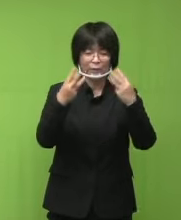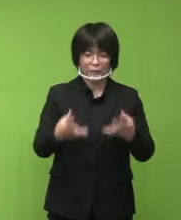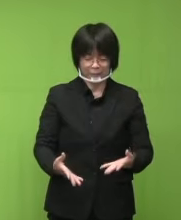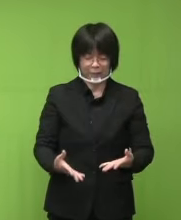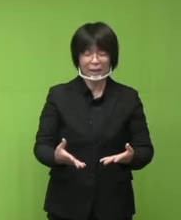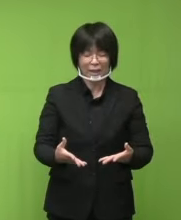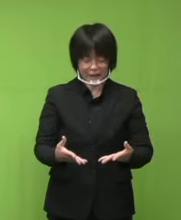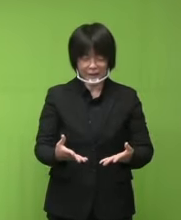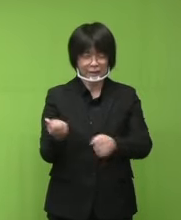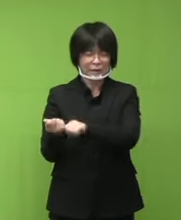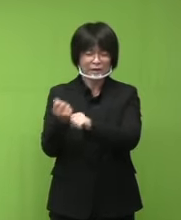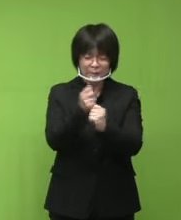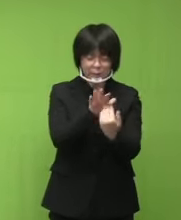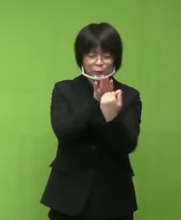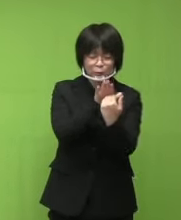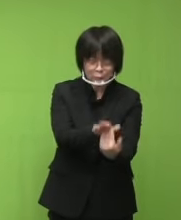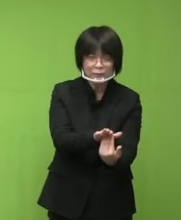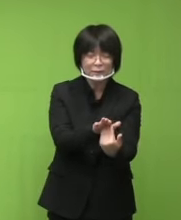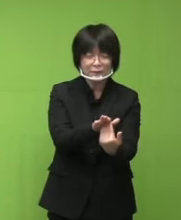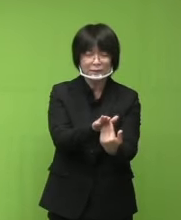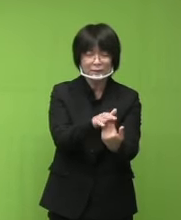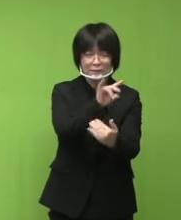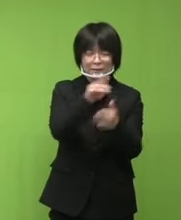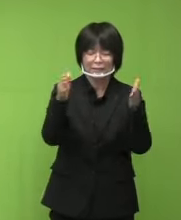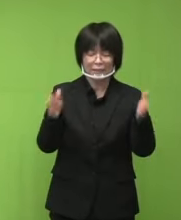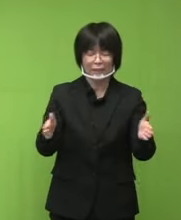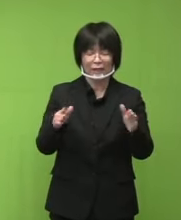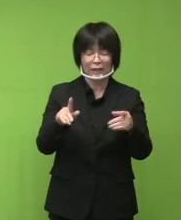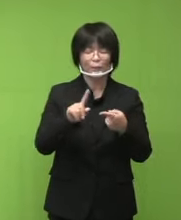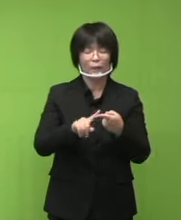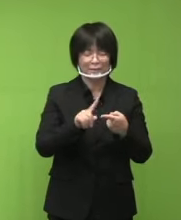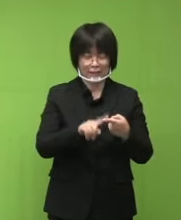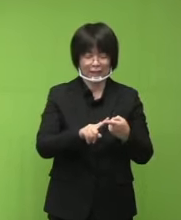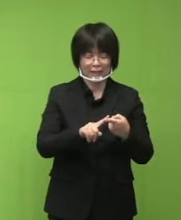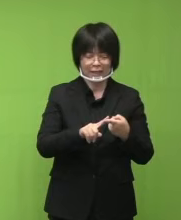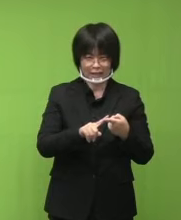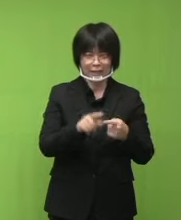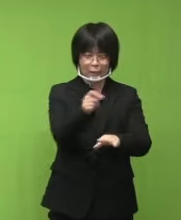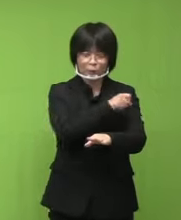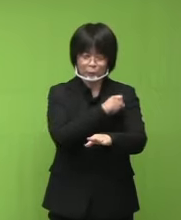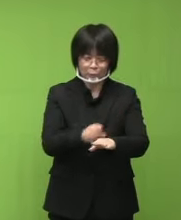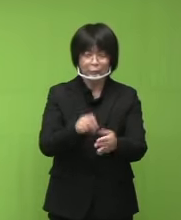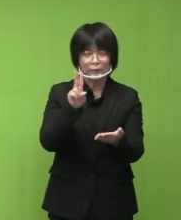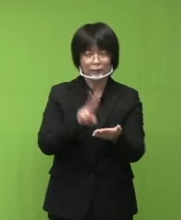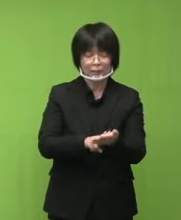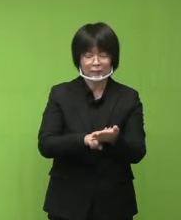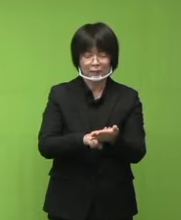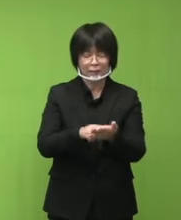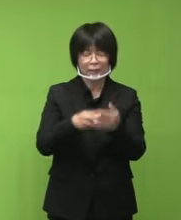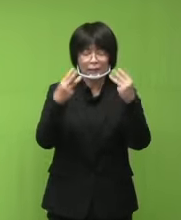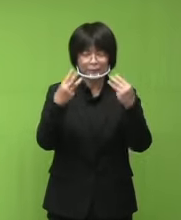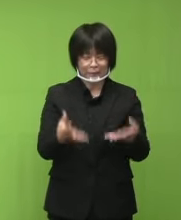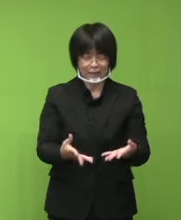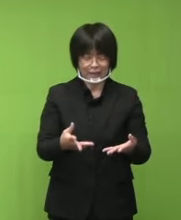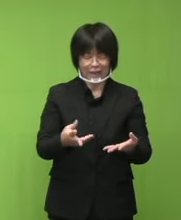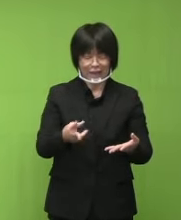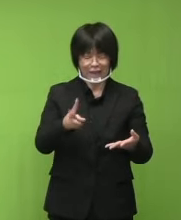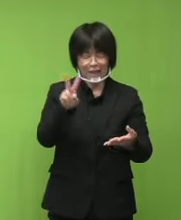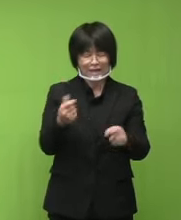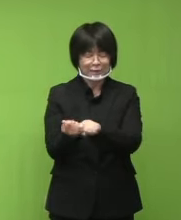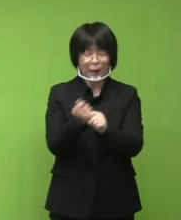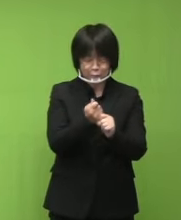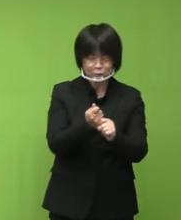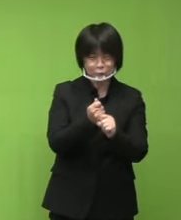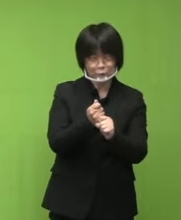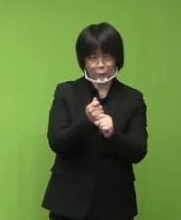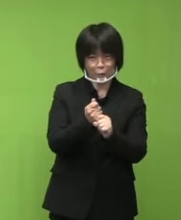阻止重点期間に合わせ臨時的に設定をした三重県リバウンドアラートにおいては、1